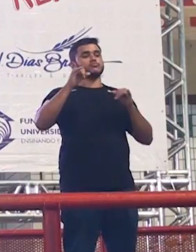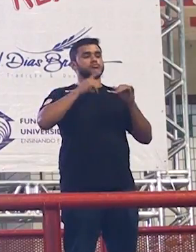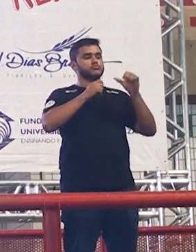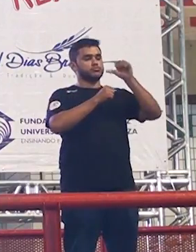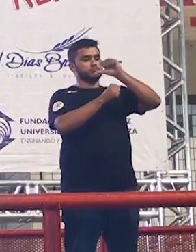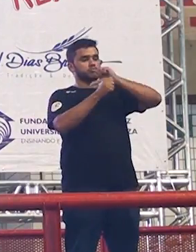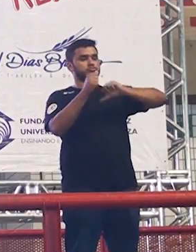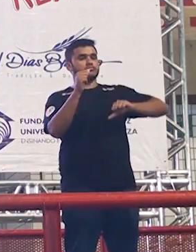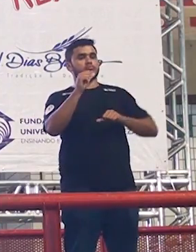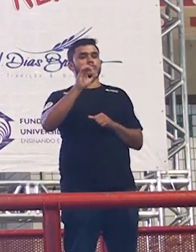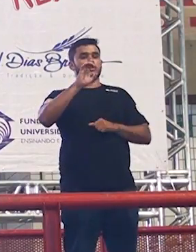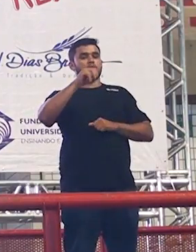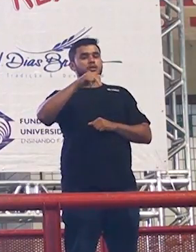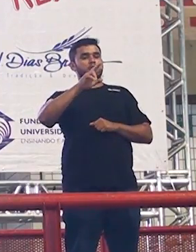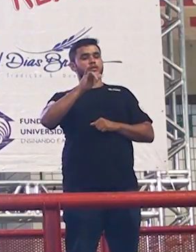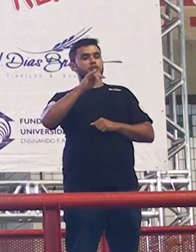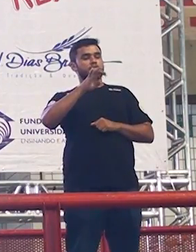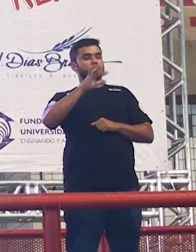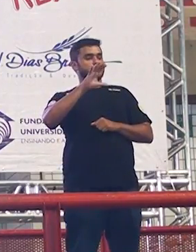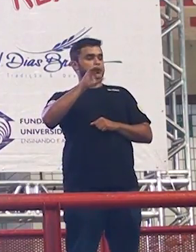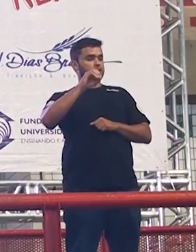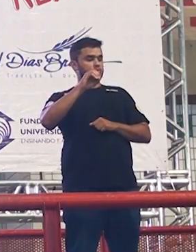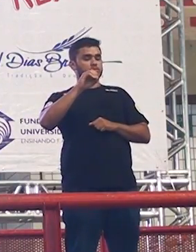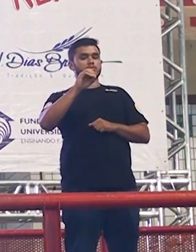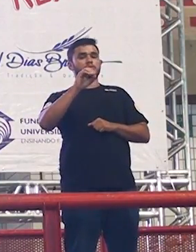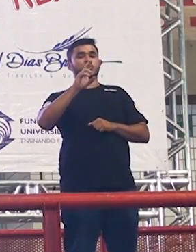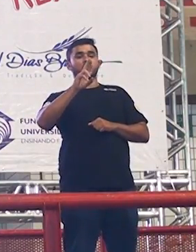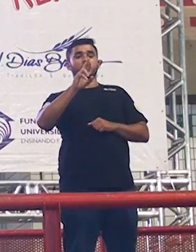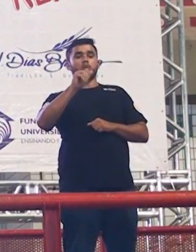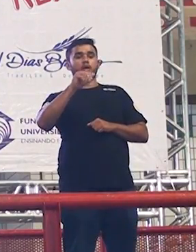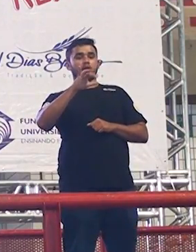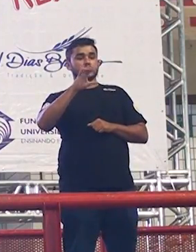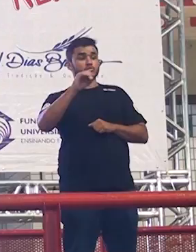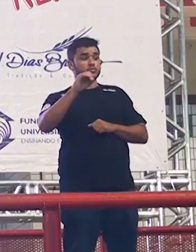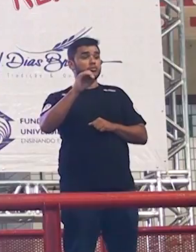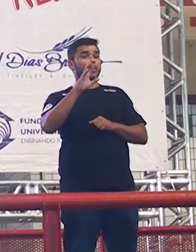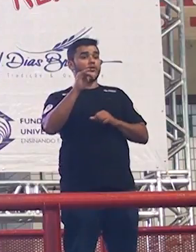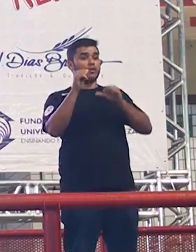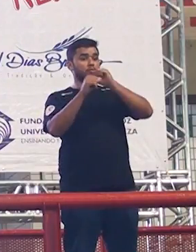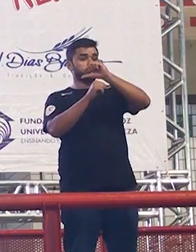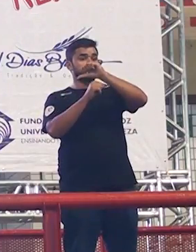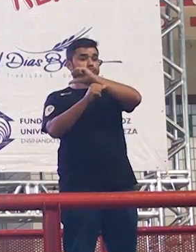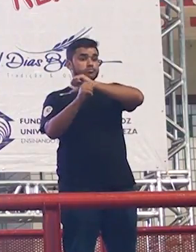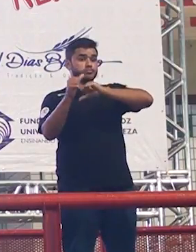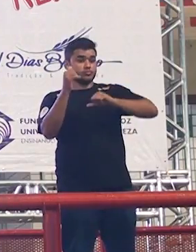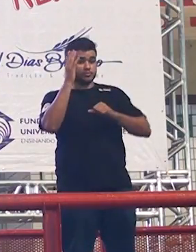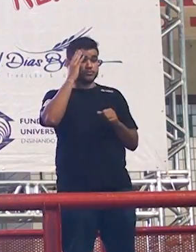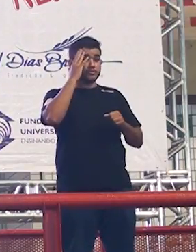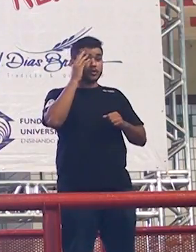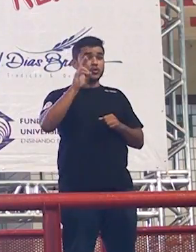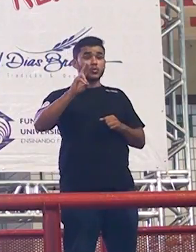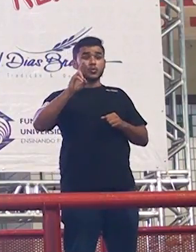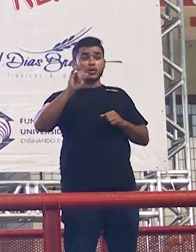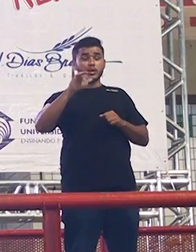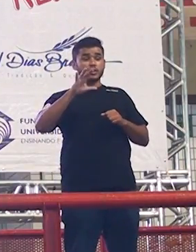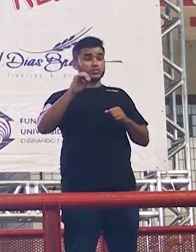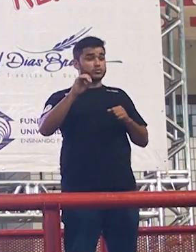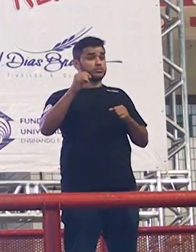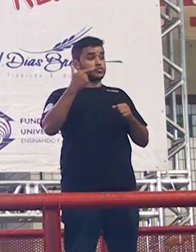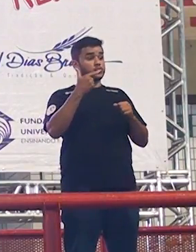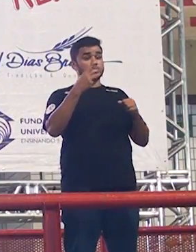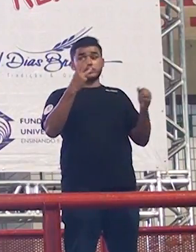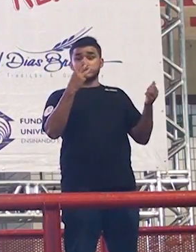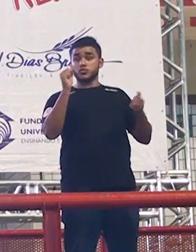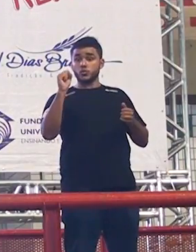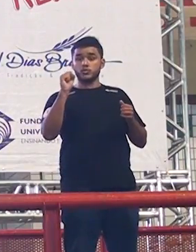como enriquecimento do urânio. Aí quando ele enriquece o urânio, ele transforma o urânio 238